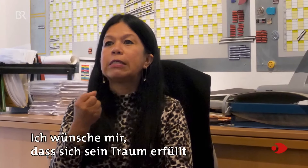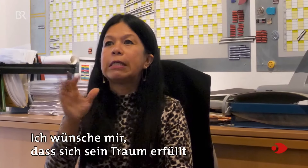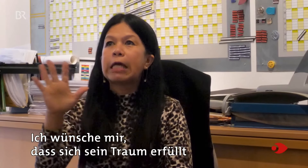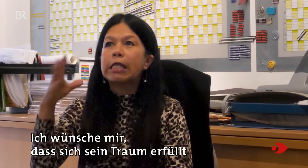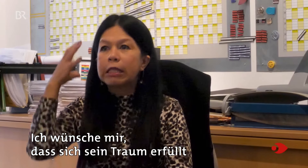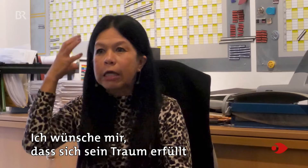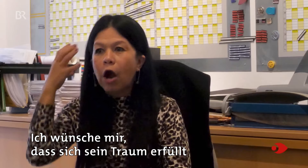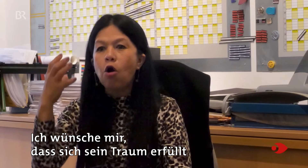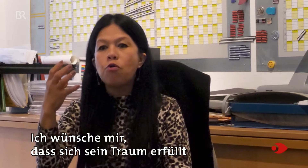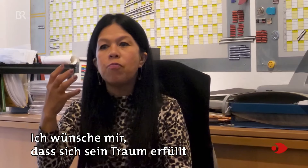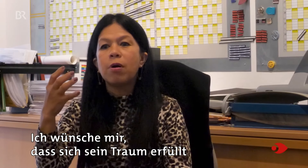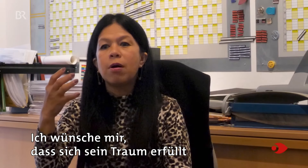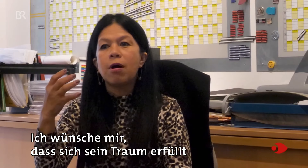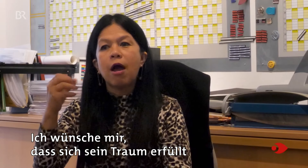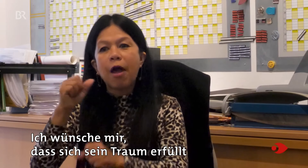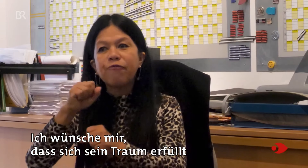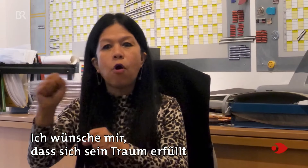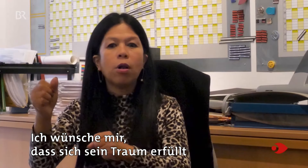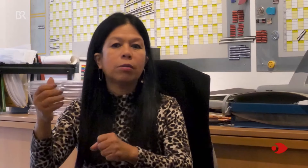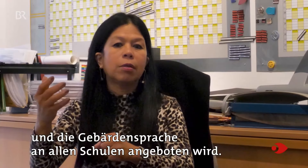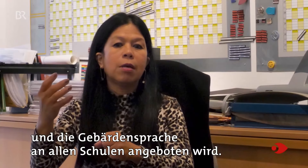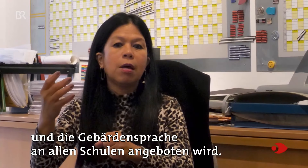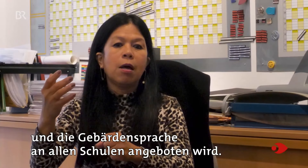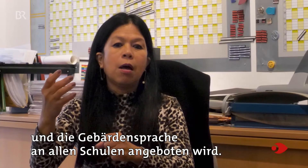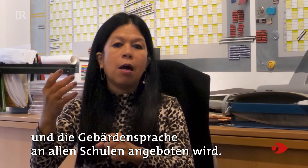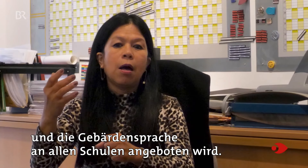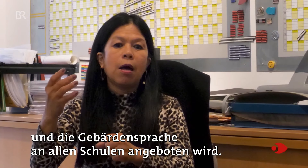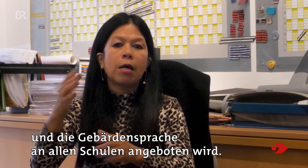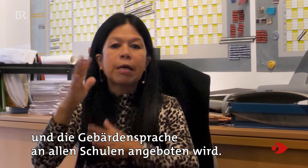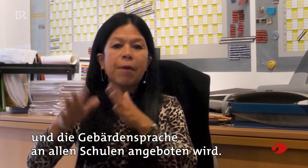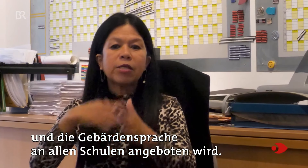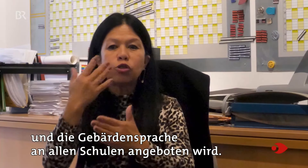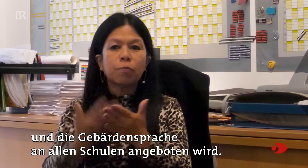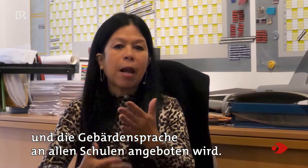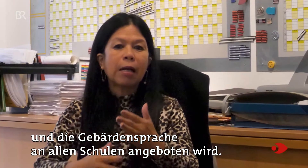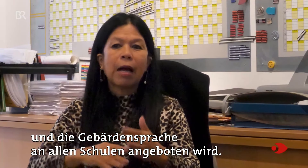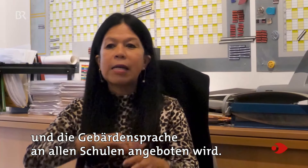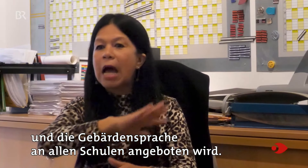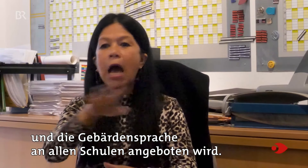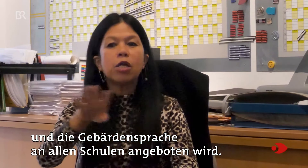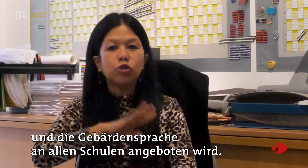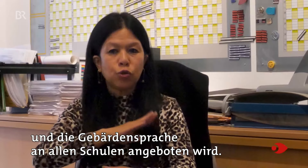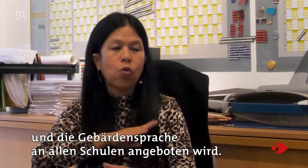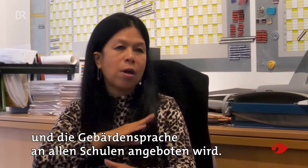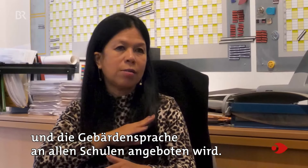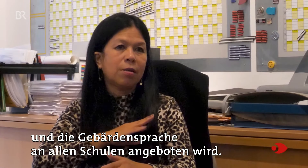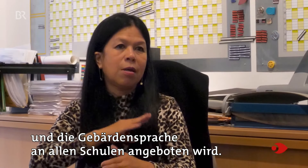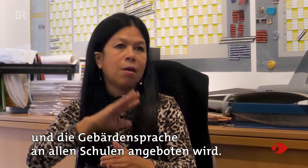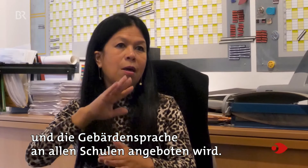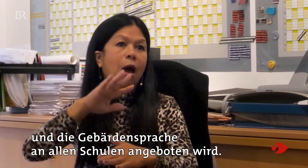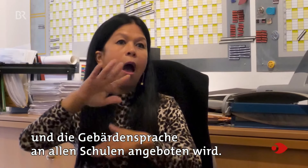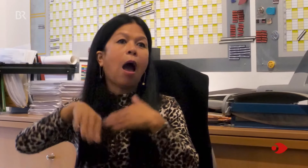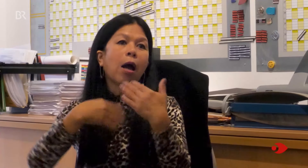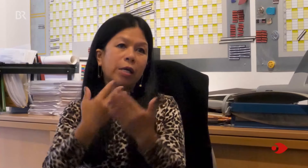Ich wünsche mir, dass sich sein Traum erfüllt und die Gebärdensprache an allen Schulen angeboten wird.